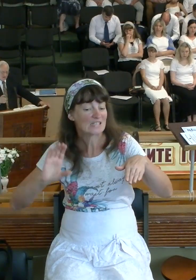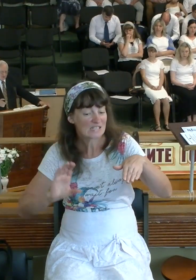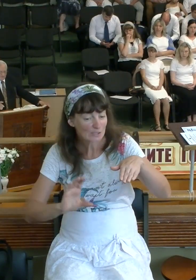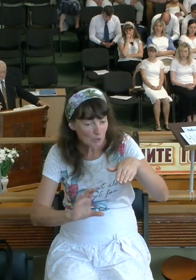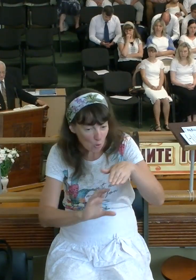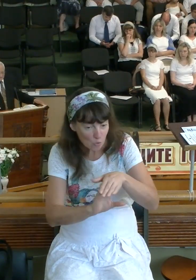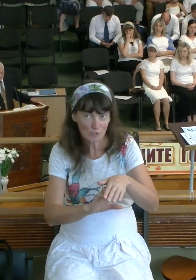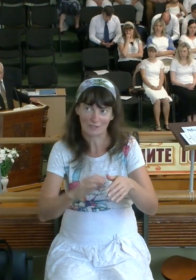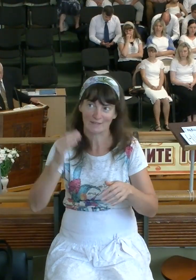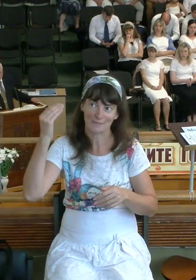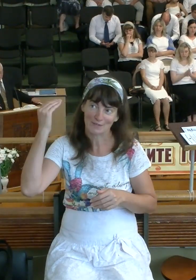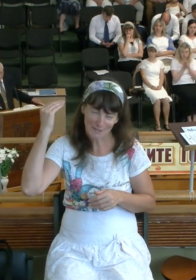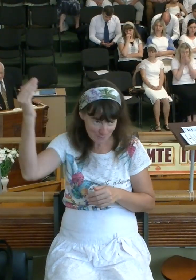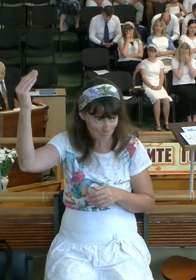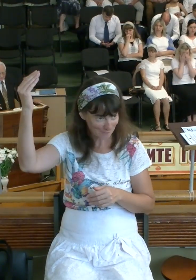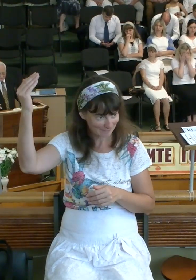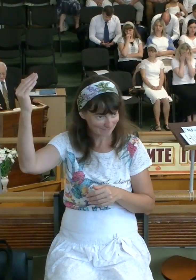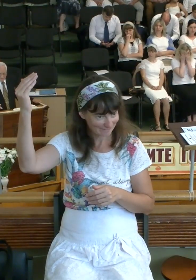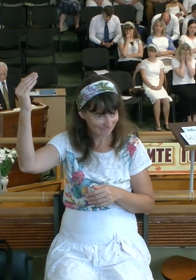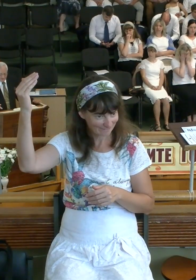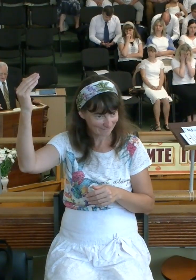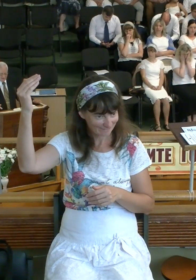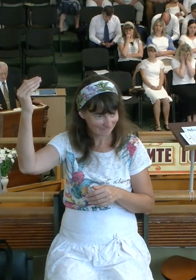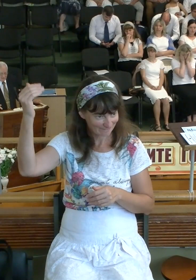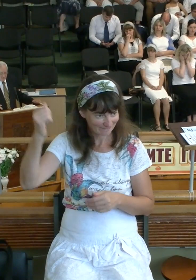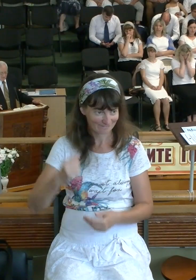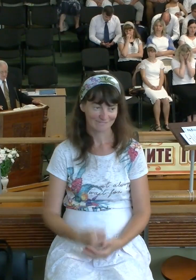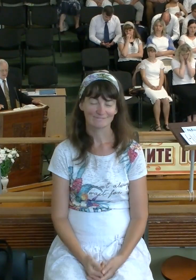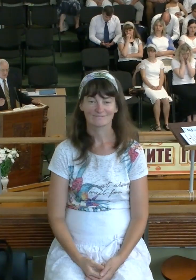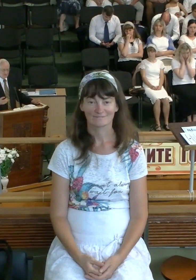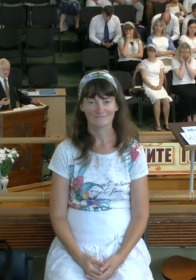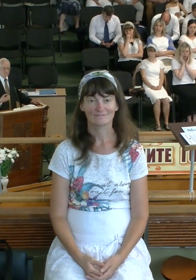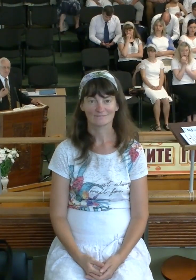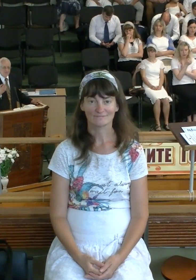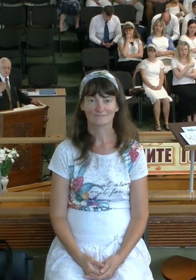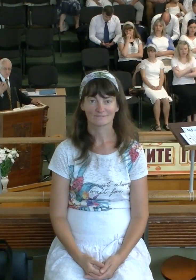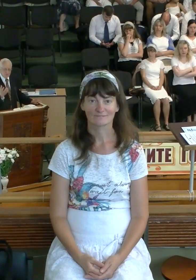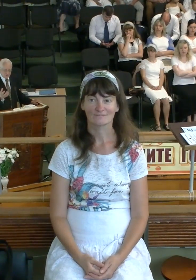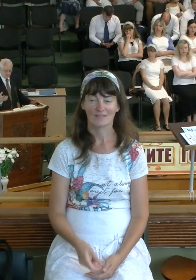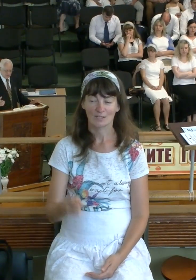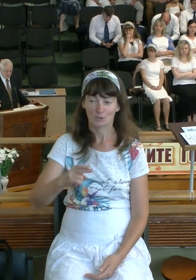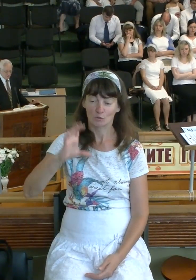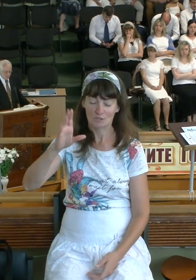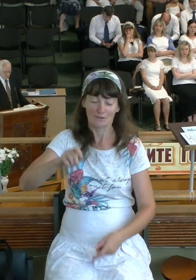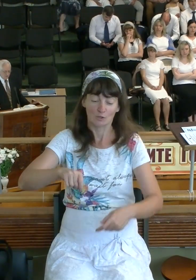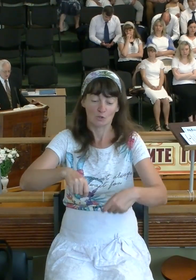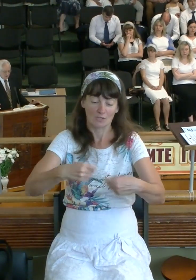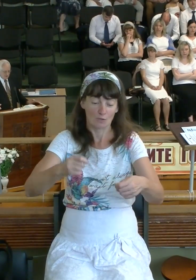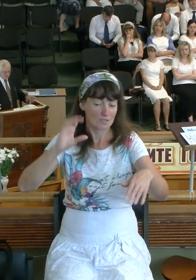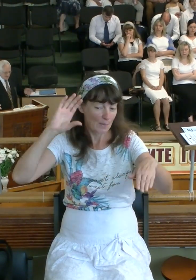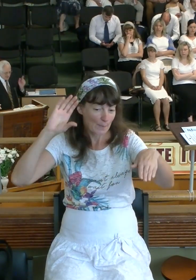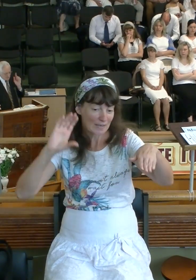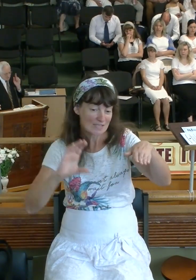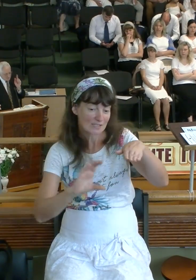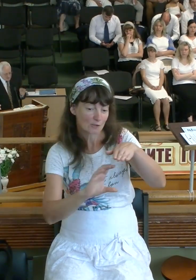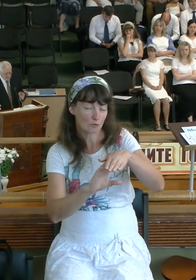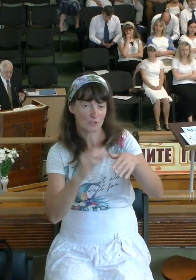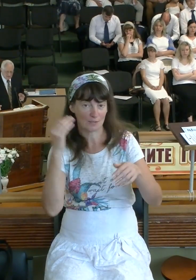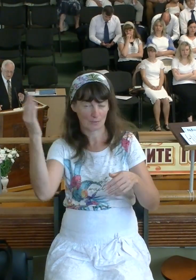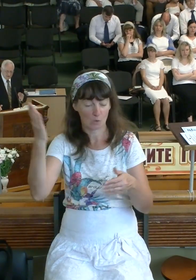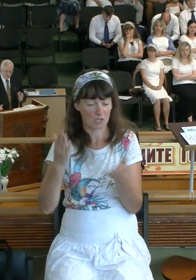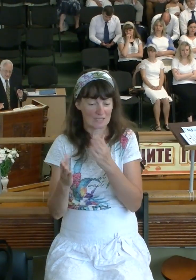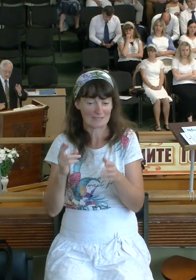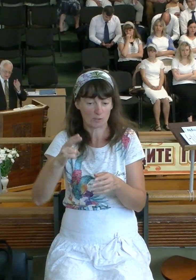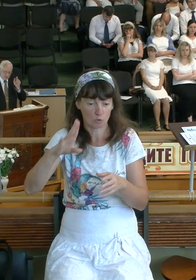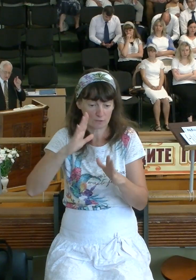Ему. Деяние 5.32. Он дается повинующимся Ему. И если Он